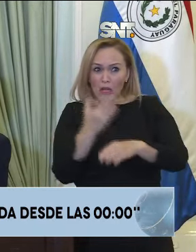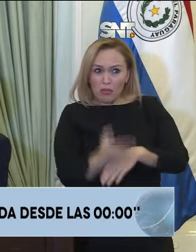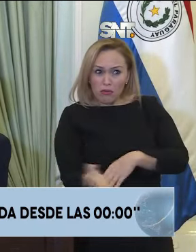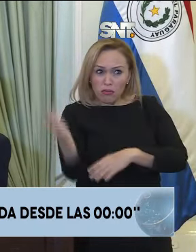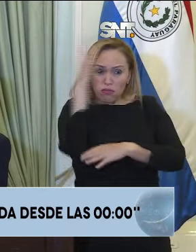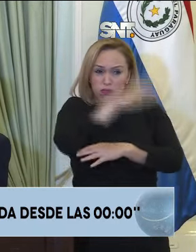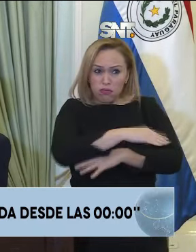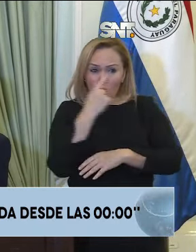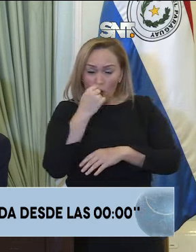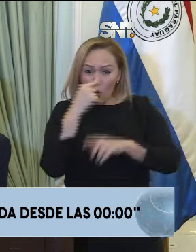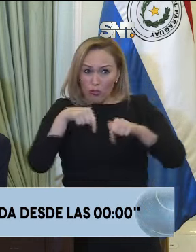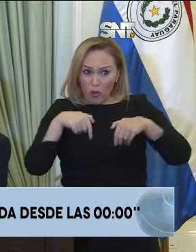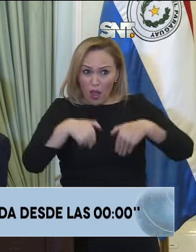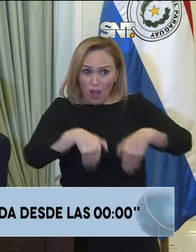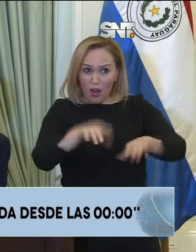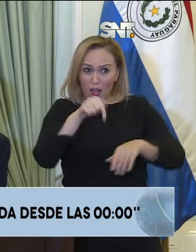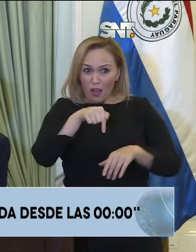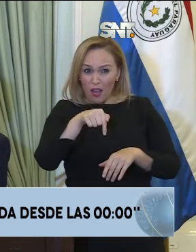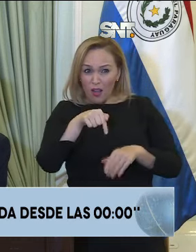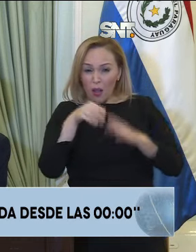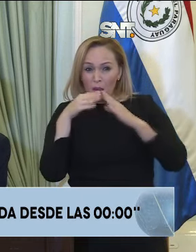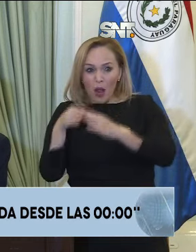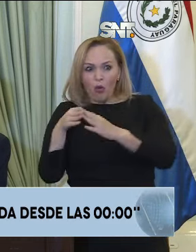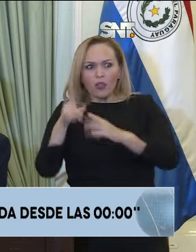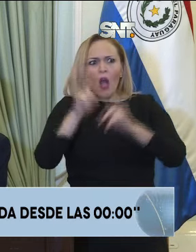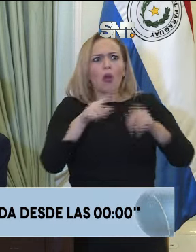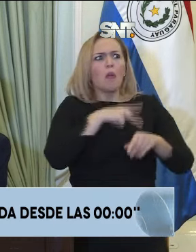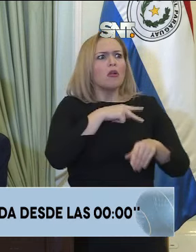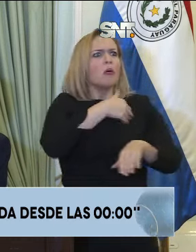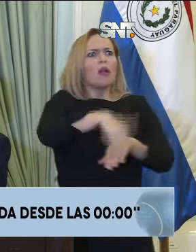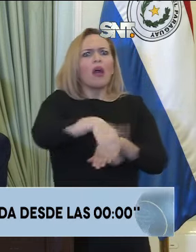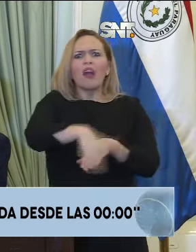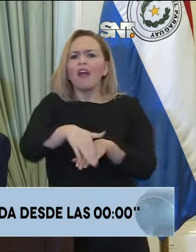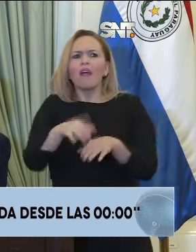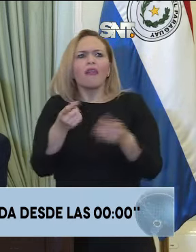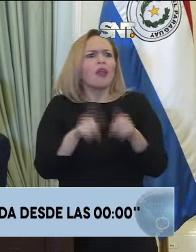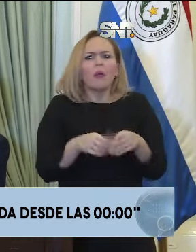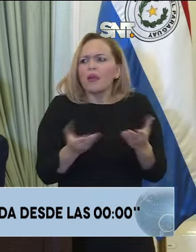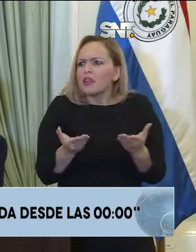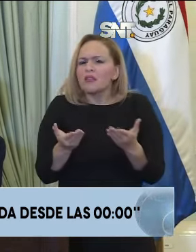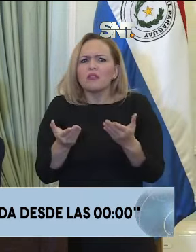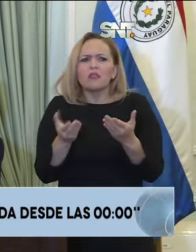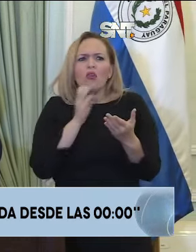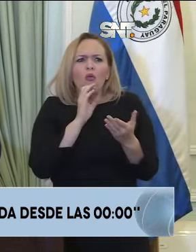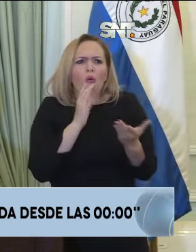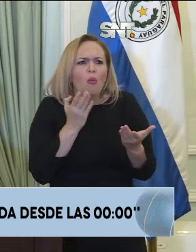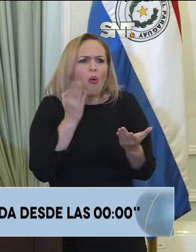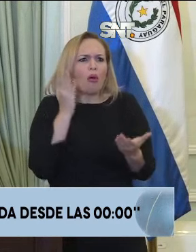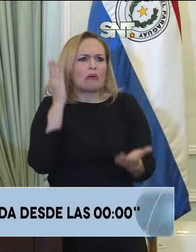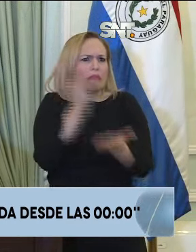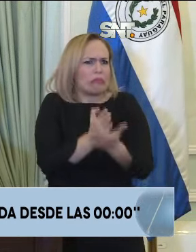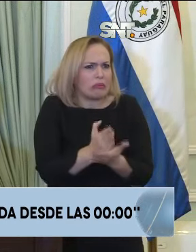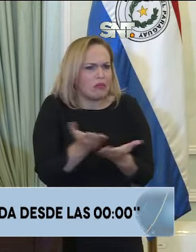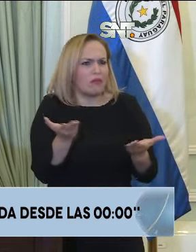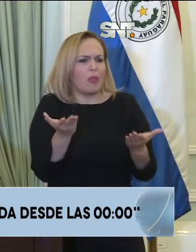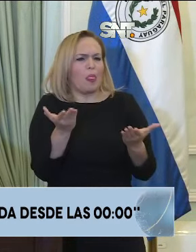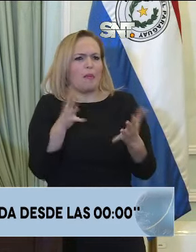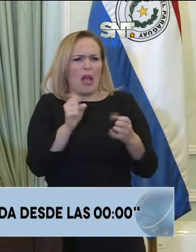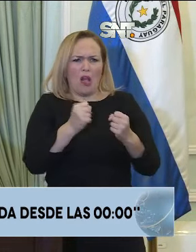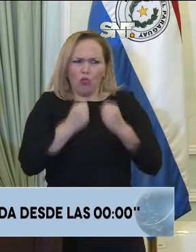bueno, ya sabemos de hecho qué está pasando con la gente que de repente pueda estar en las calles, pero persuasivo, de repente